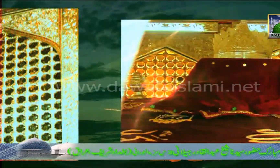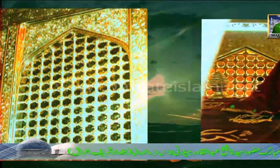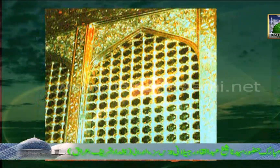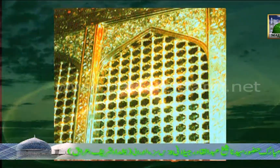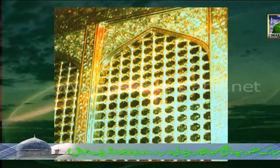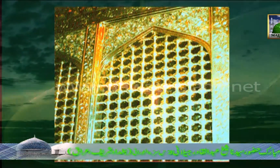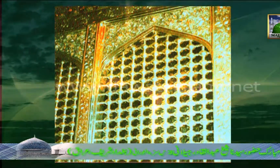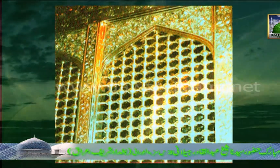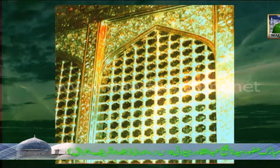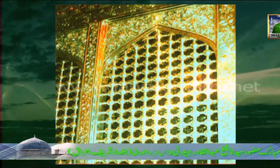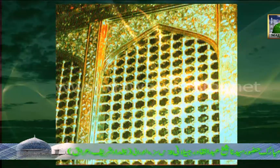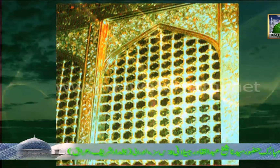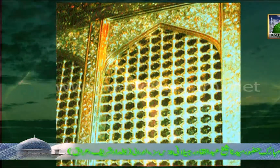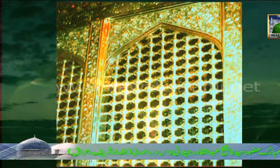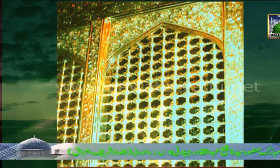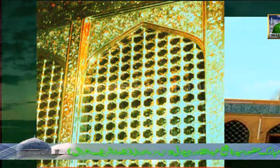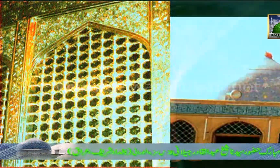اعلیٰ تیرا.